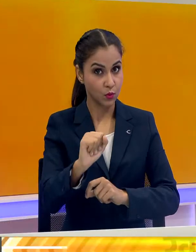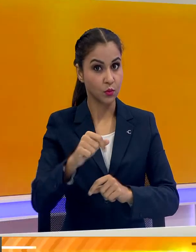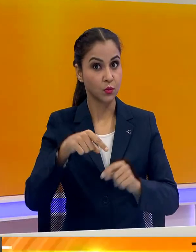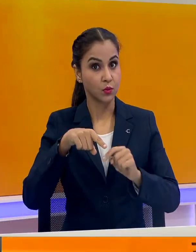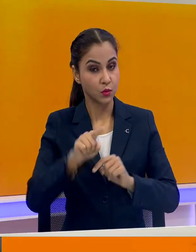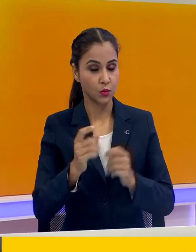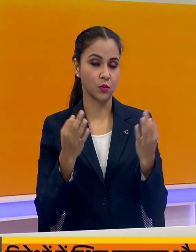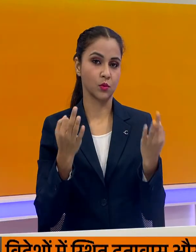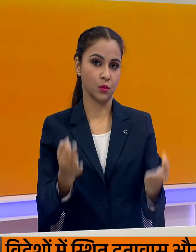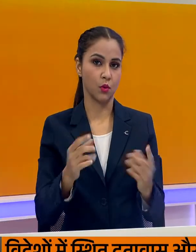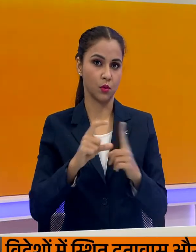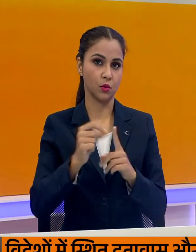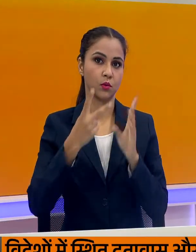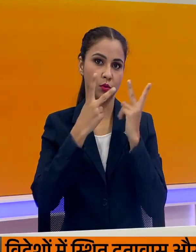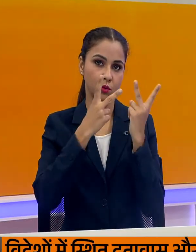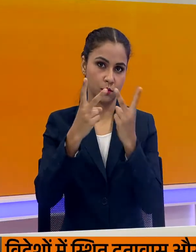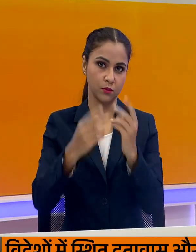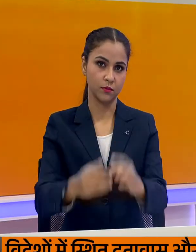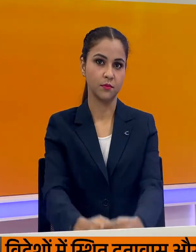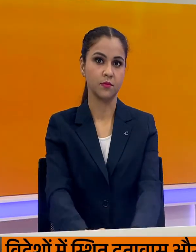ने योग किया।